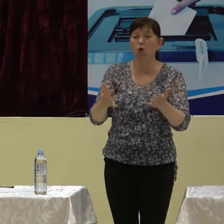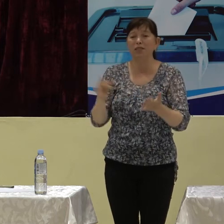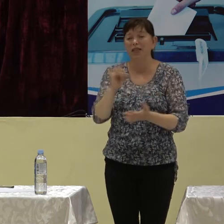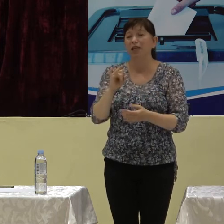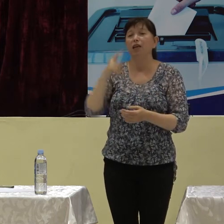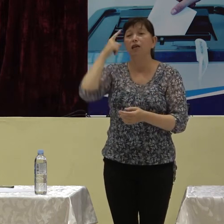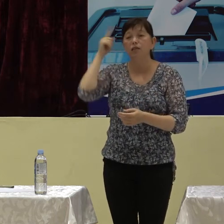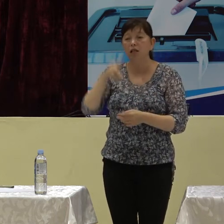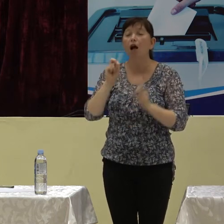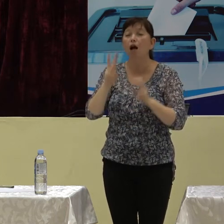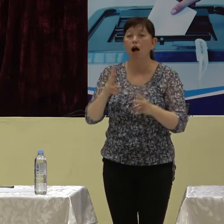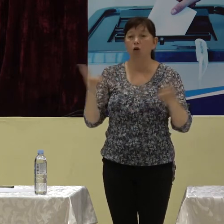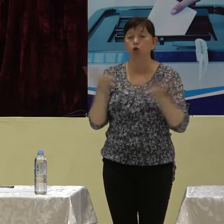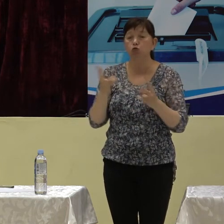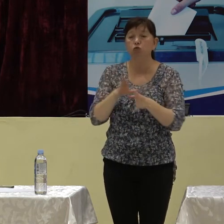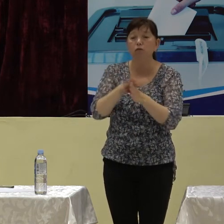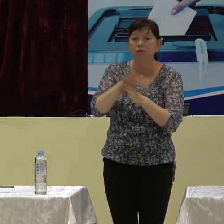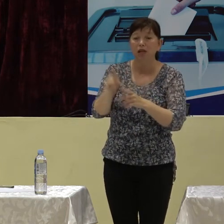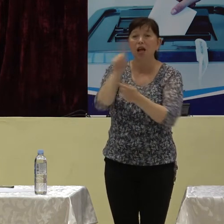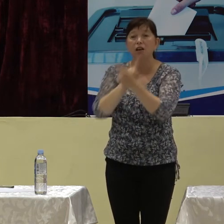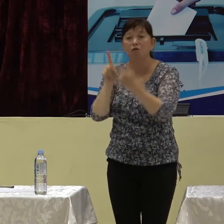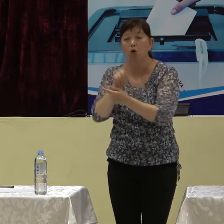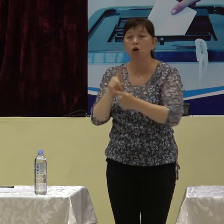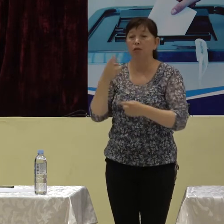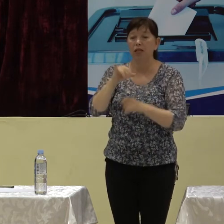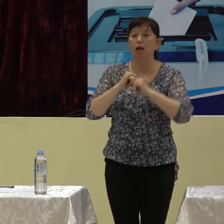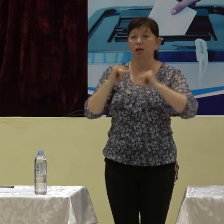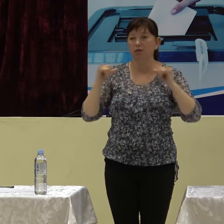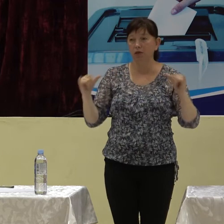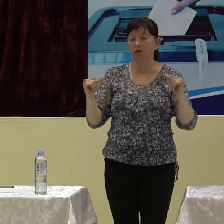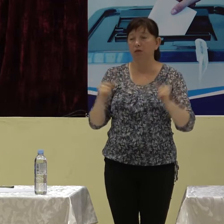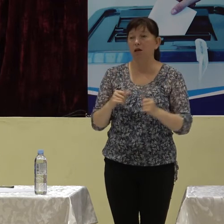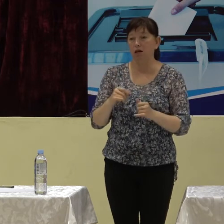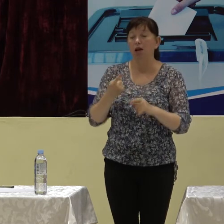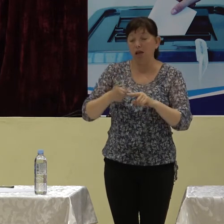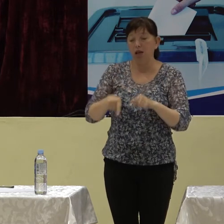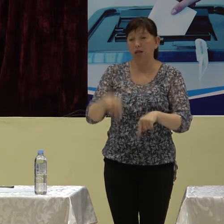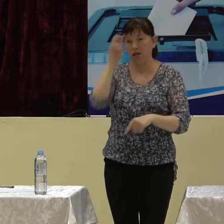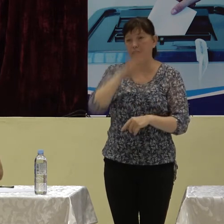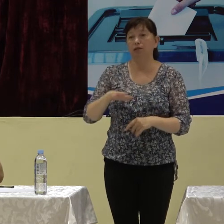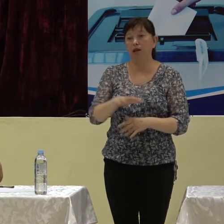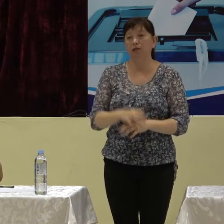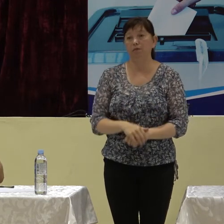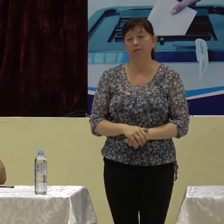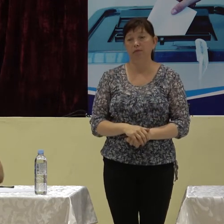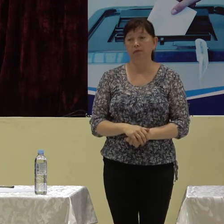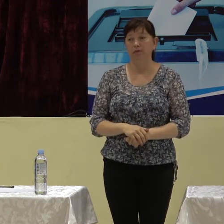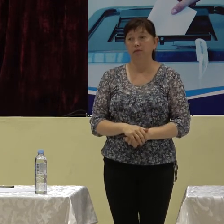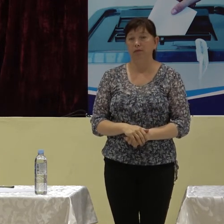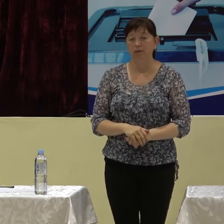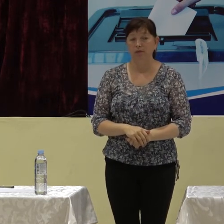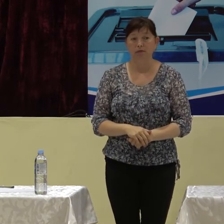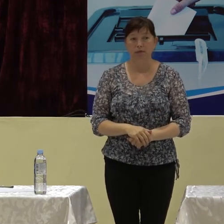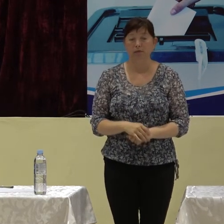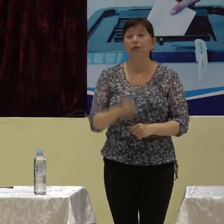știu cum trebuie de implementat reformele pentru dezvoltarea... Mulțumim! Mulțumim!